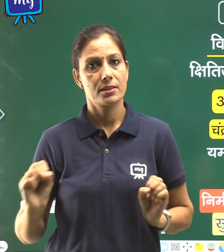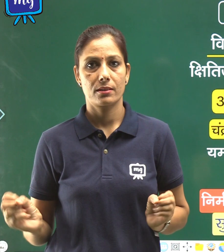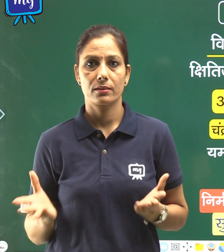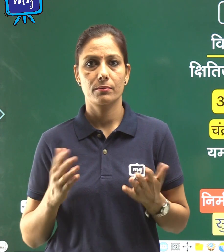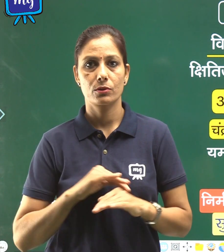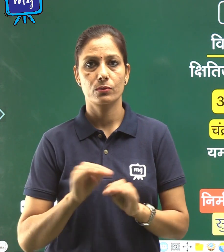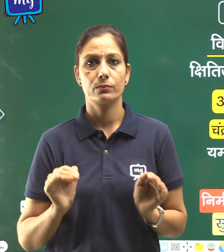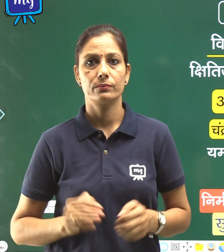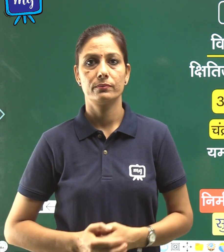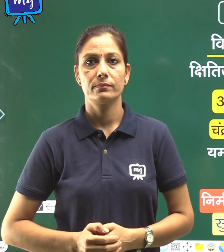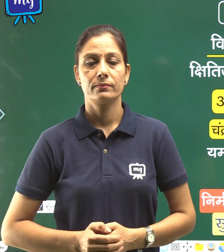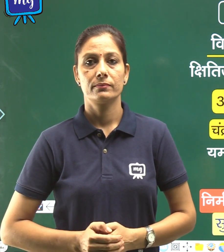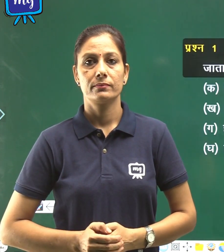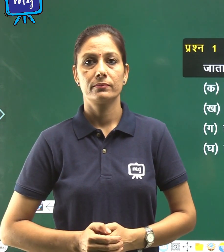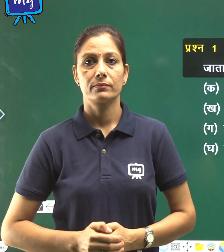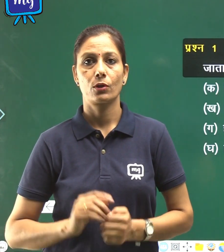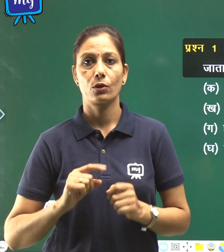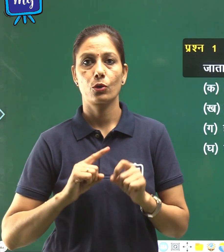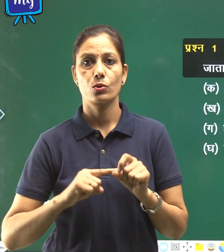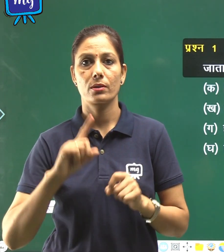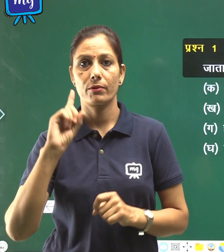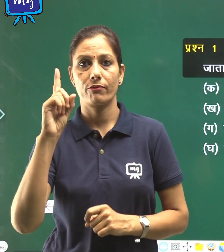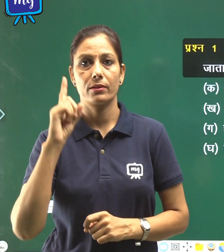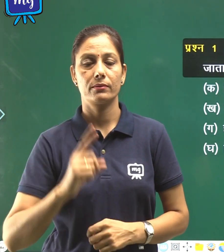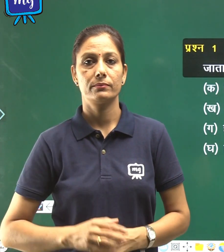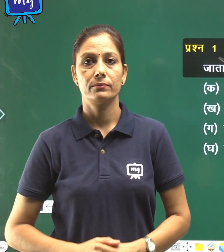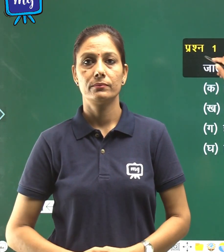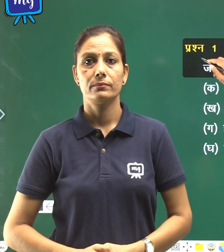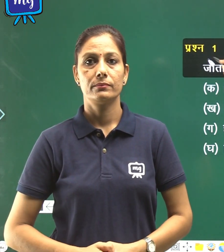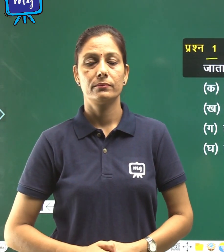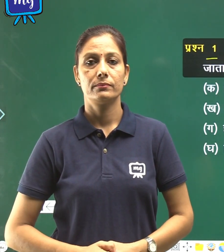बच्चों। प्रश्न 1,